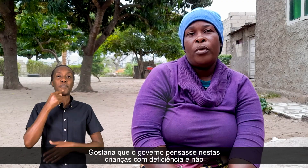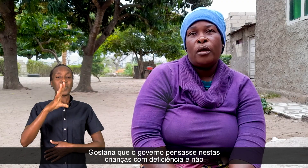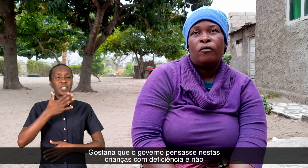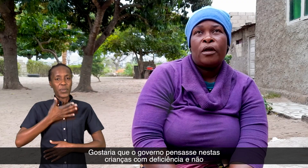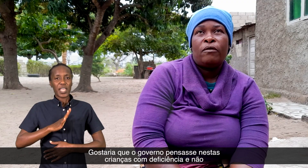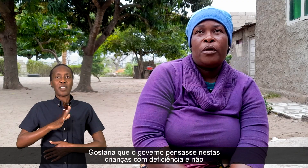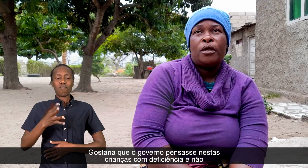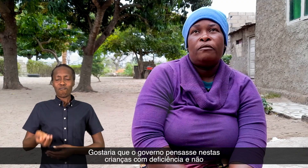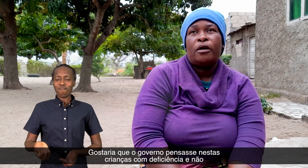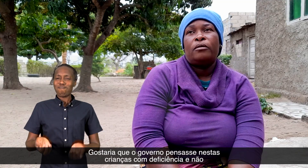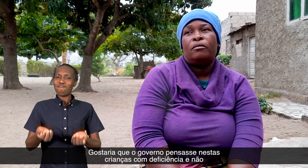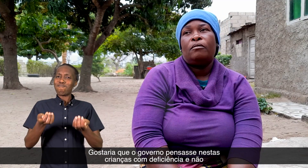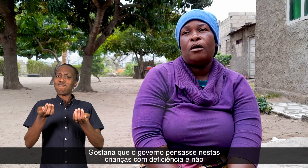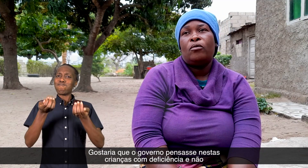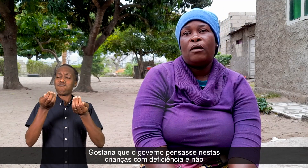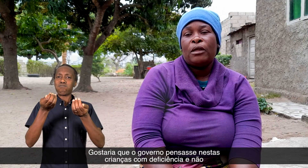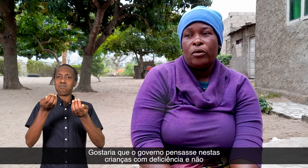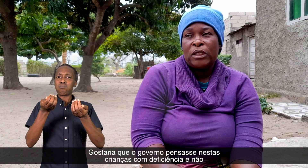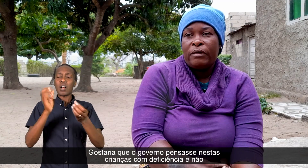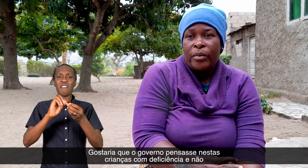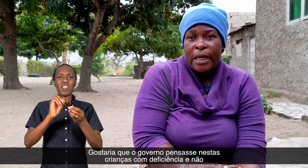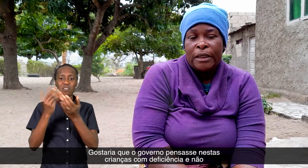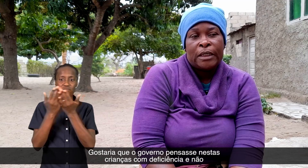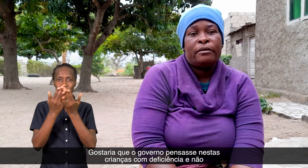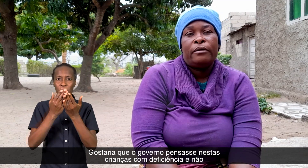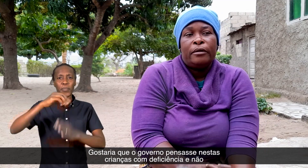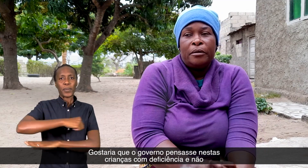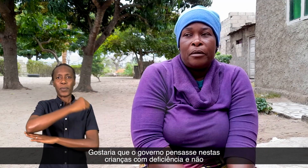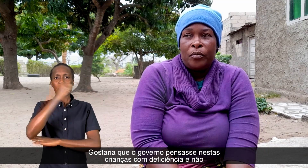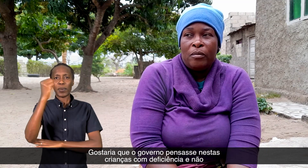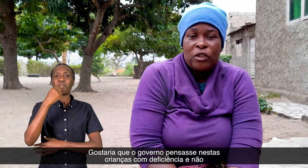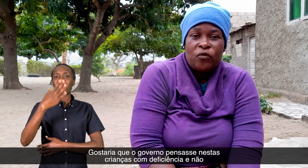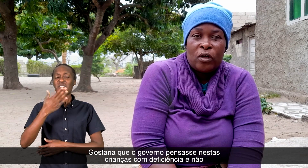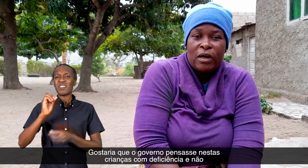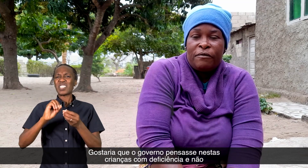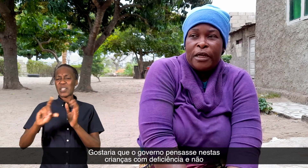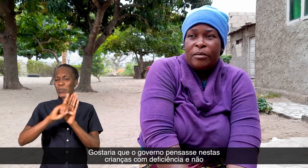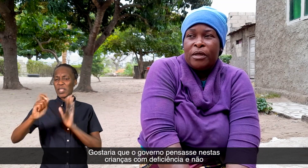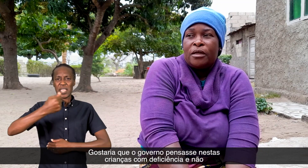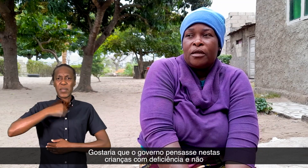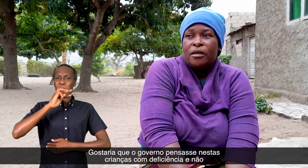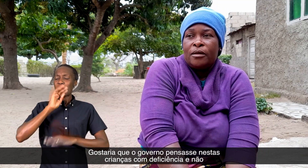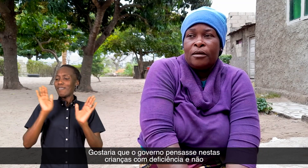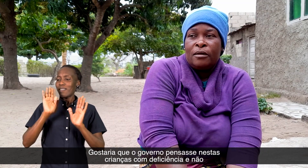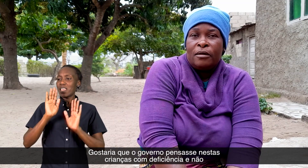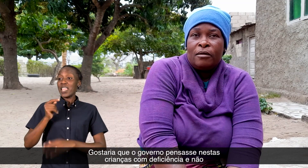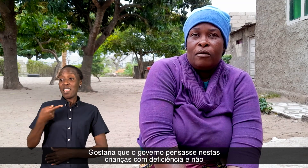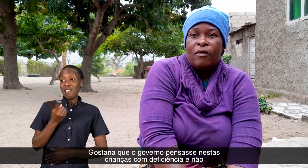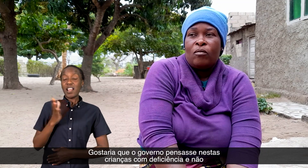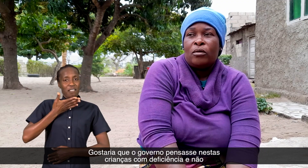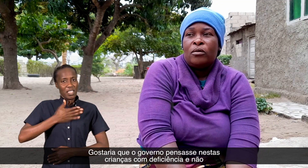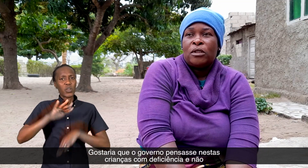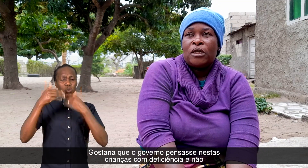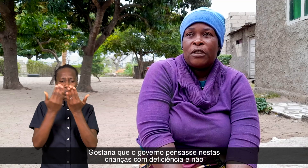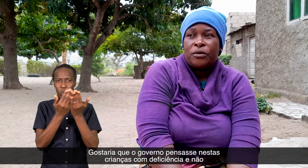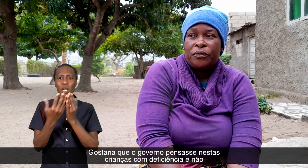Vakula bem, o fane vai bem aniva. Vakula vai donza vai passa. Só pelo menos o ano vai fazer na mim. Gostaria